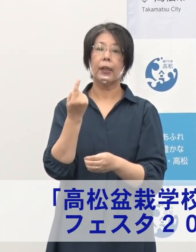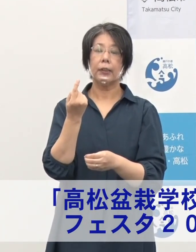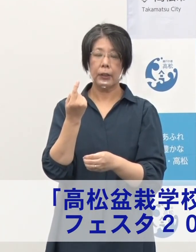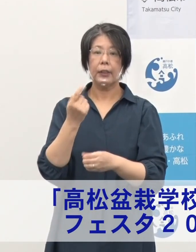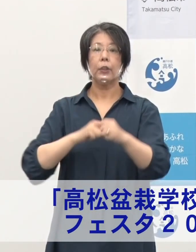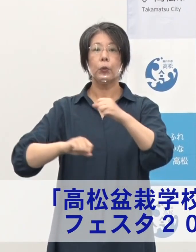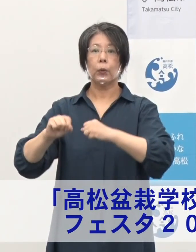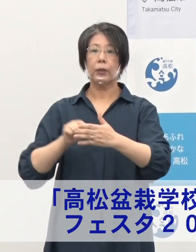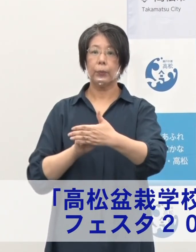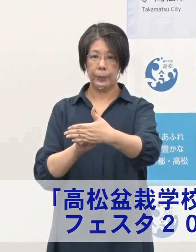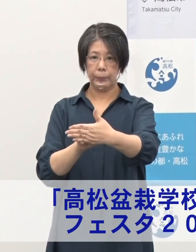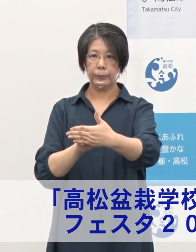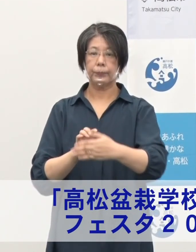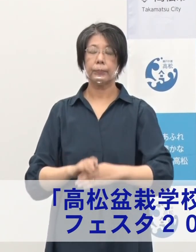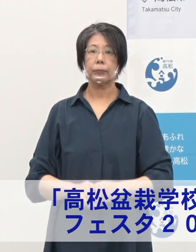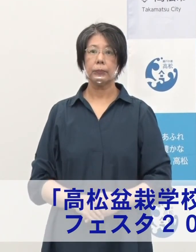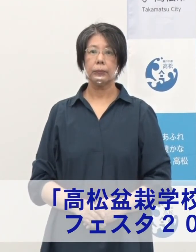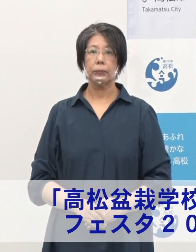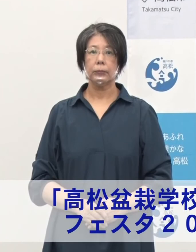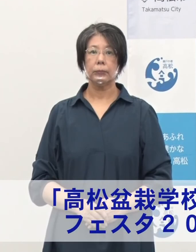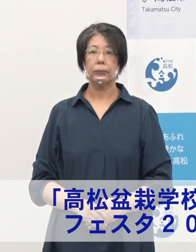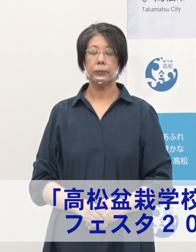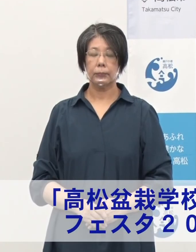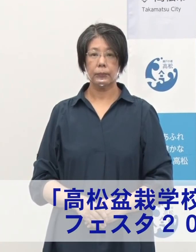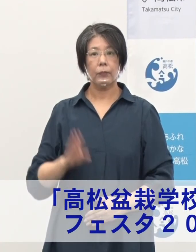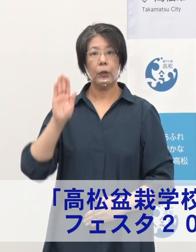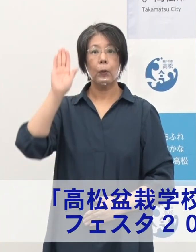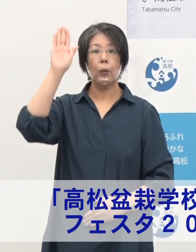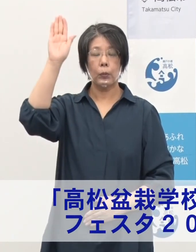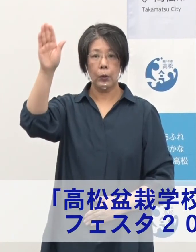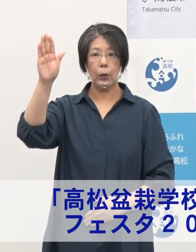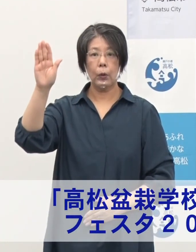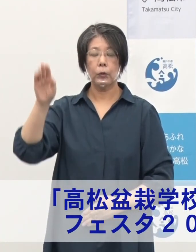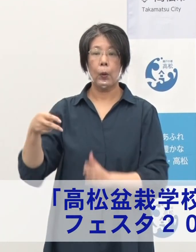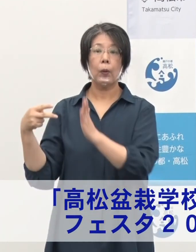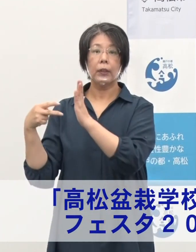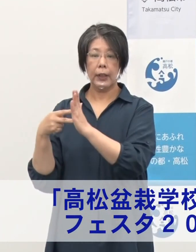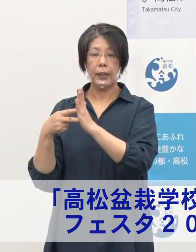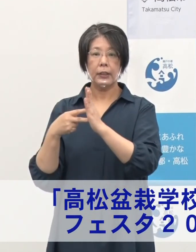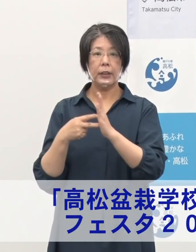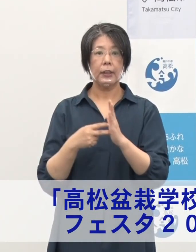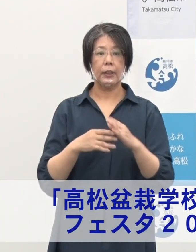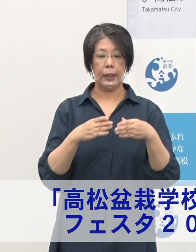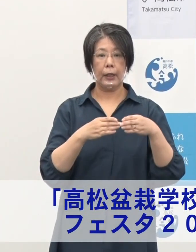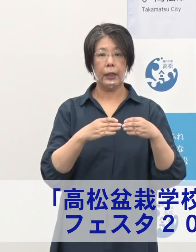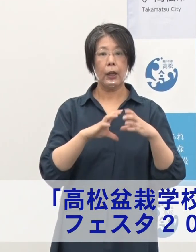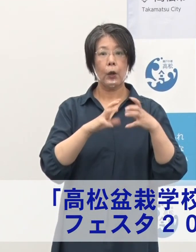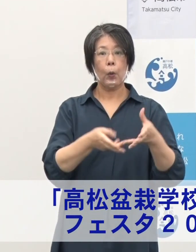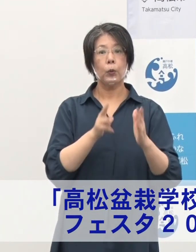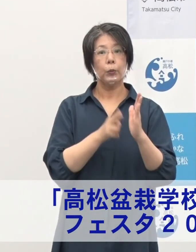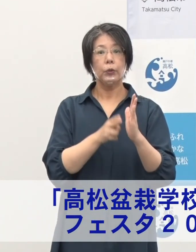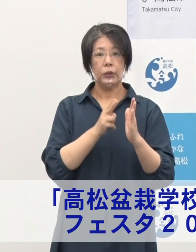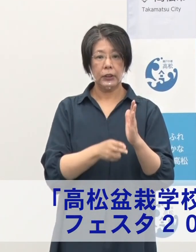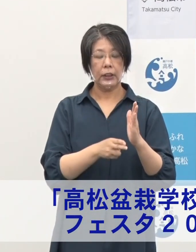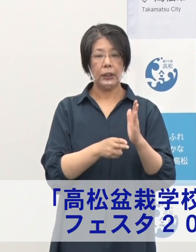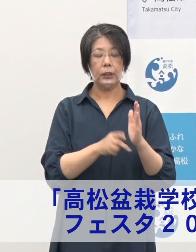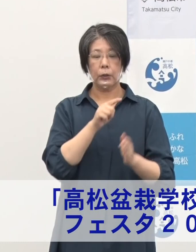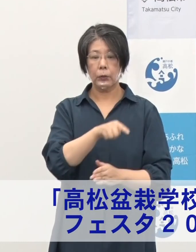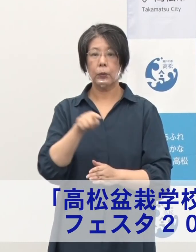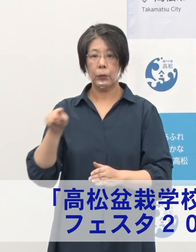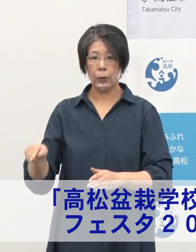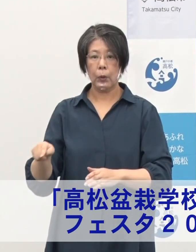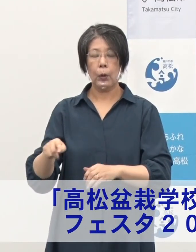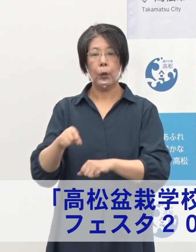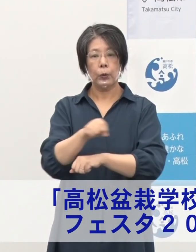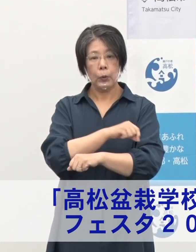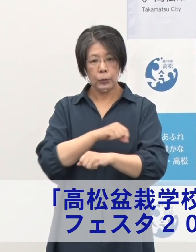取り組むてまいりたいと存じます今後とも沖縄市国分寺地区の盆栽山地を中心に本誌の特色ある地域